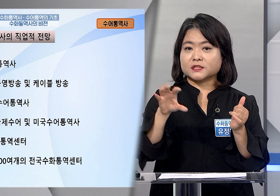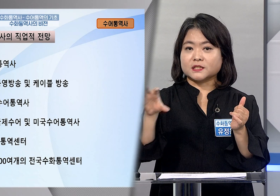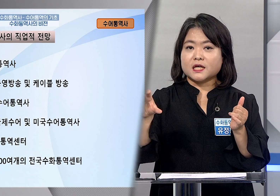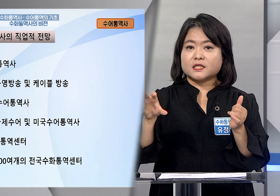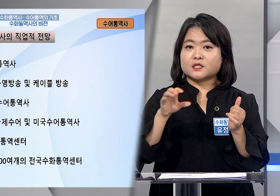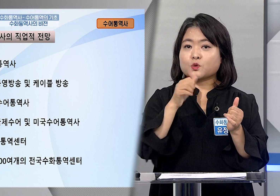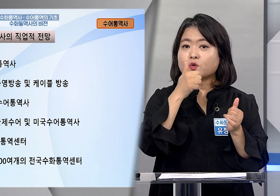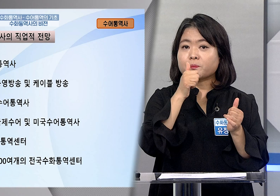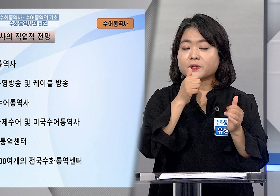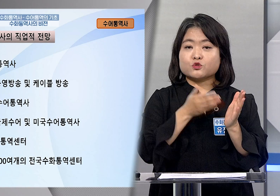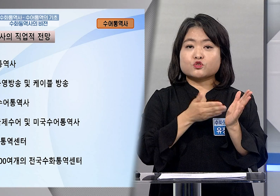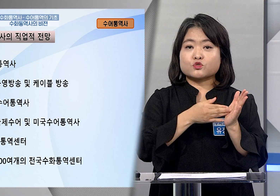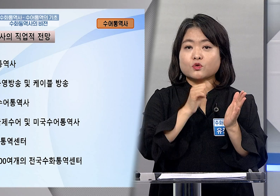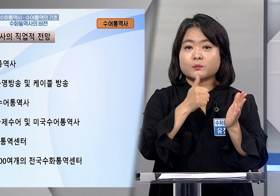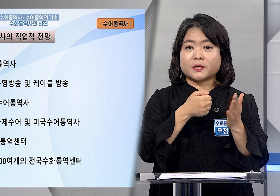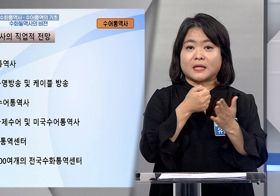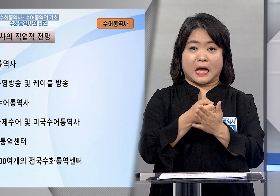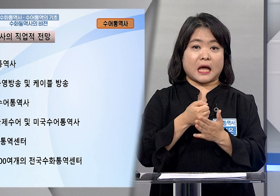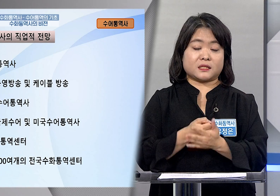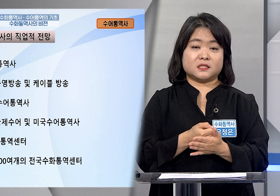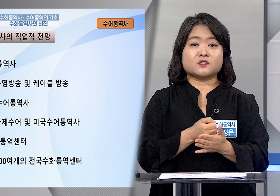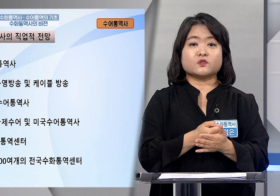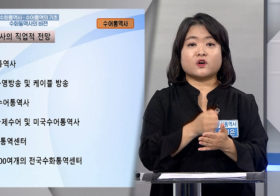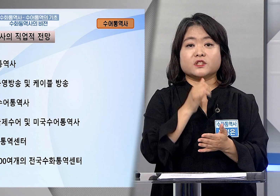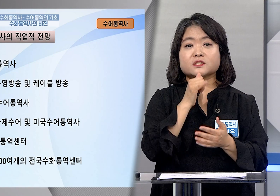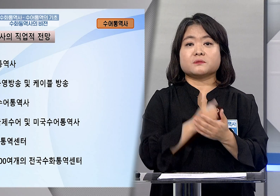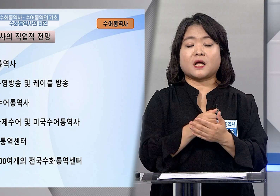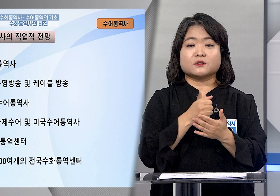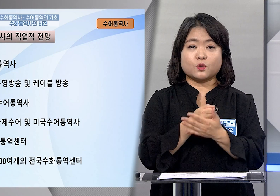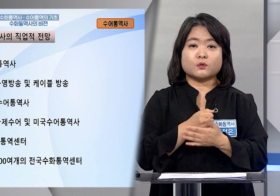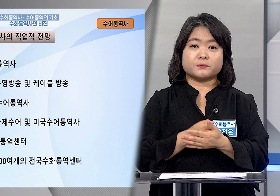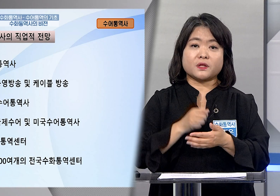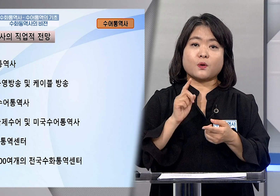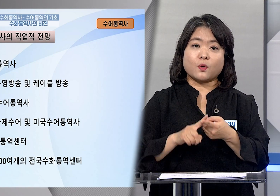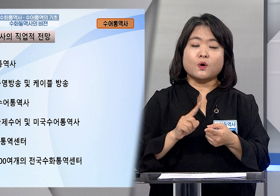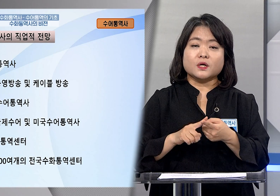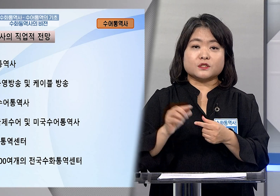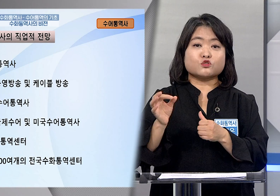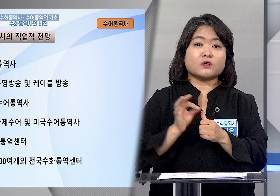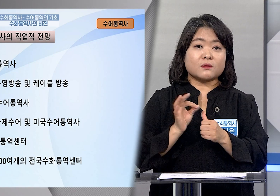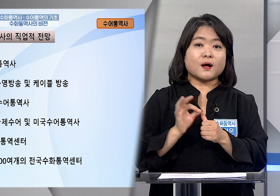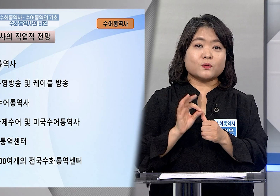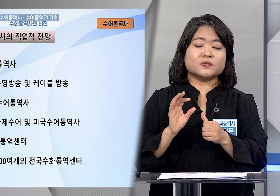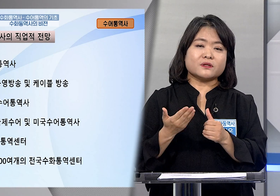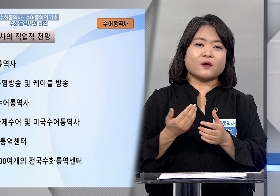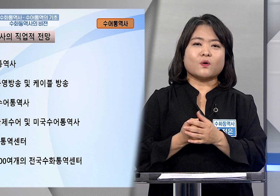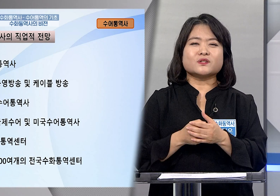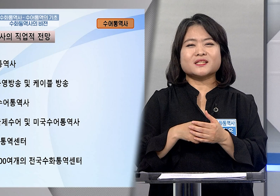공영방송국들은 이제 통역비, 뉴스 통역비가 다 지정되어 있습니다. 그 통역비대로 이제 수당을 받고 있는데요.